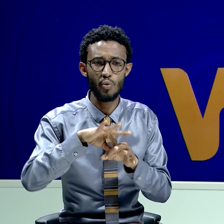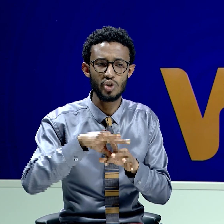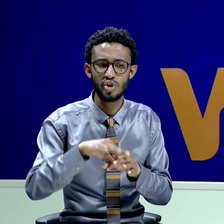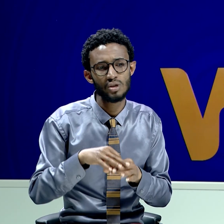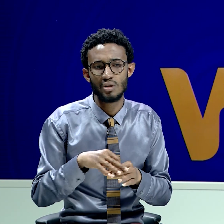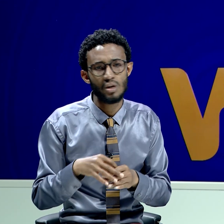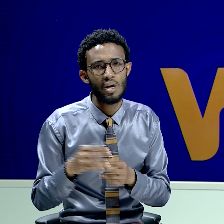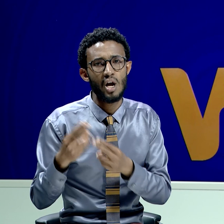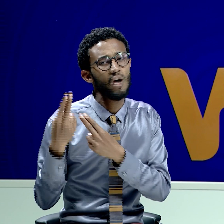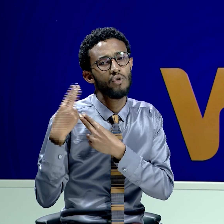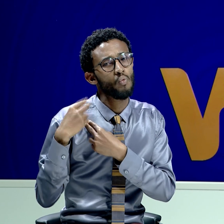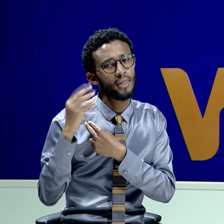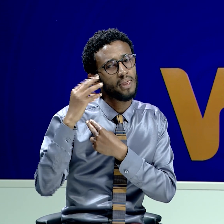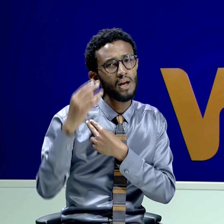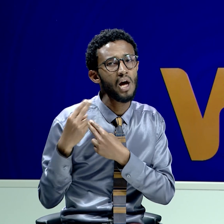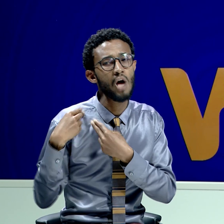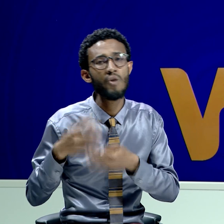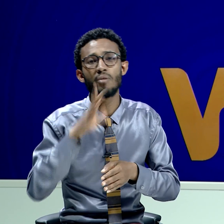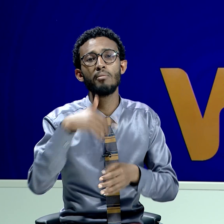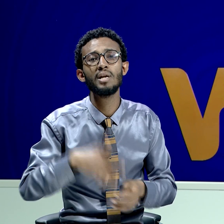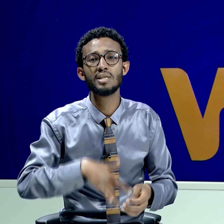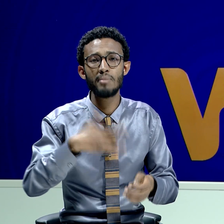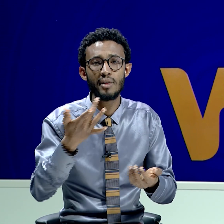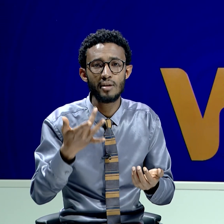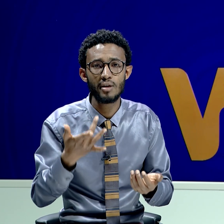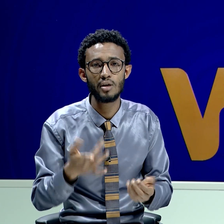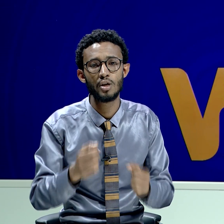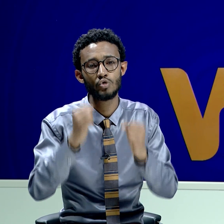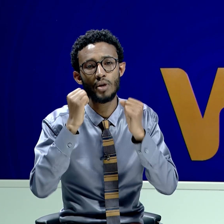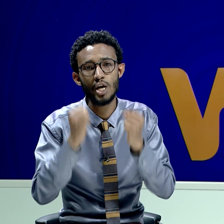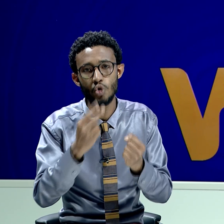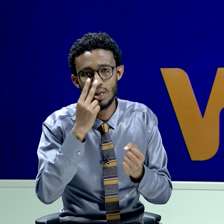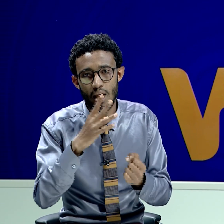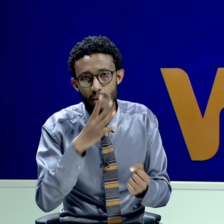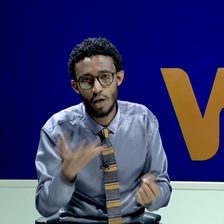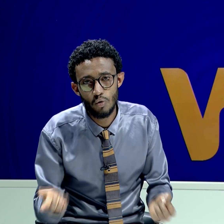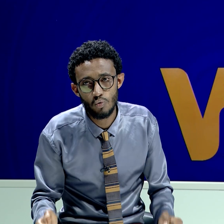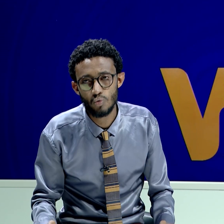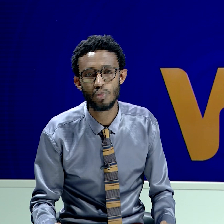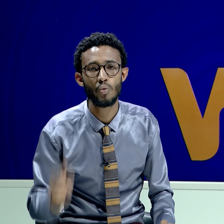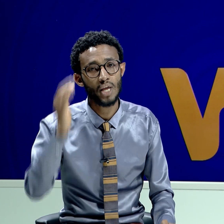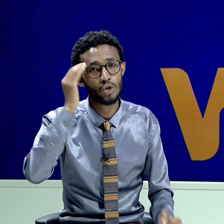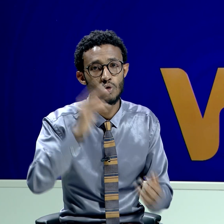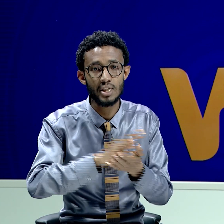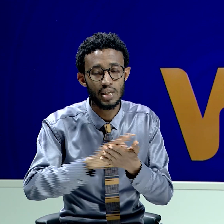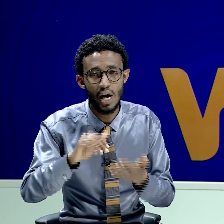ቀጣሪዎች ራፊ ይቆጣኛል፣ ለፈፍክል በሚል ስሜት ቦታቸውን ሳይመለከቱ ቦታቸውን